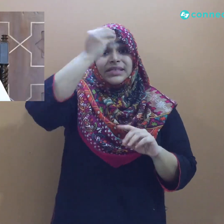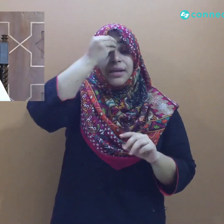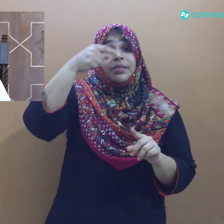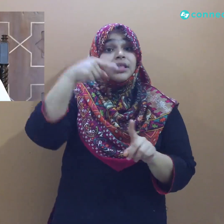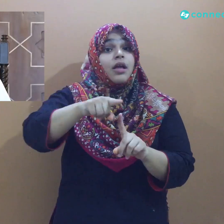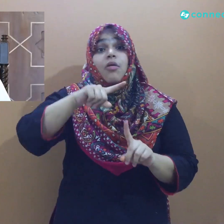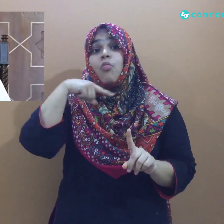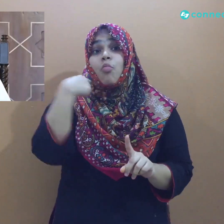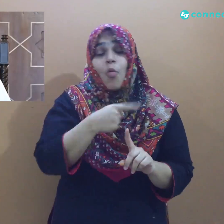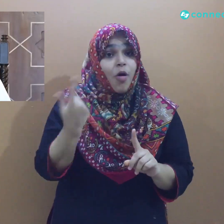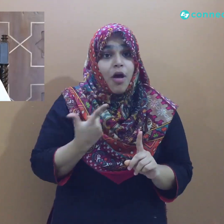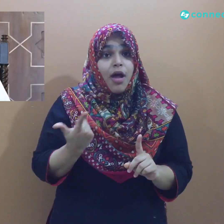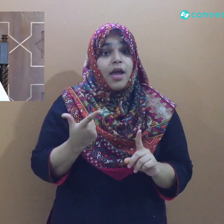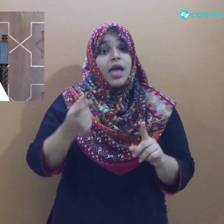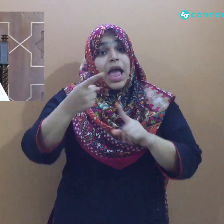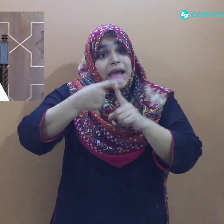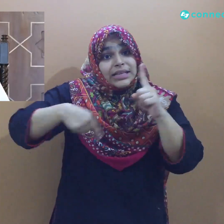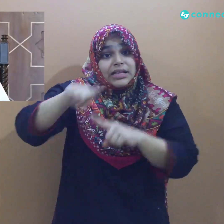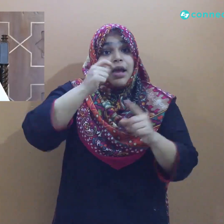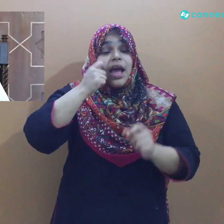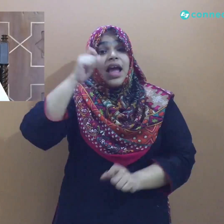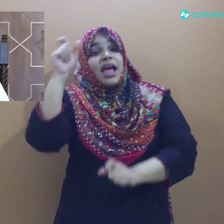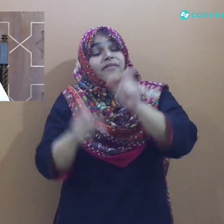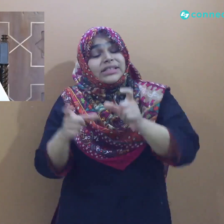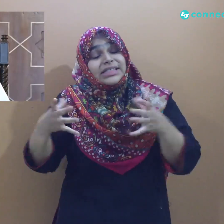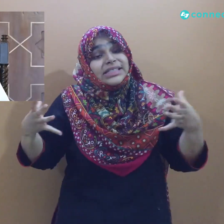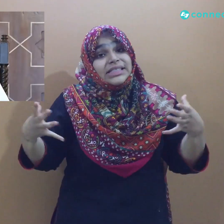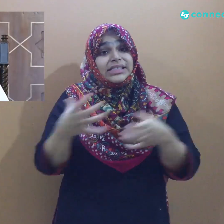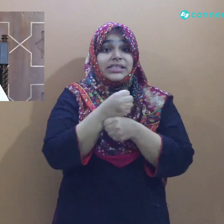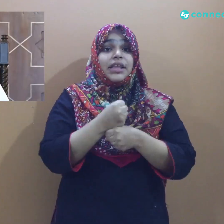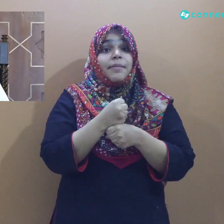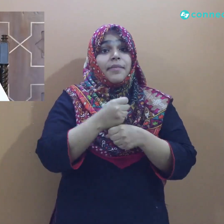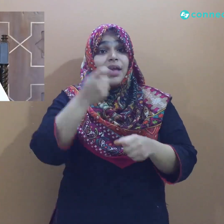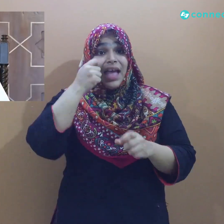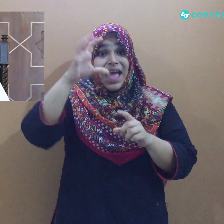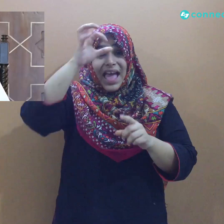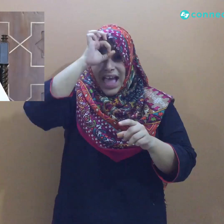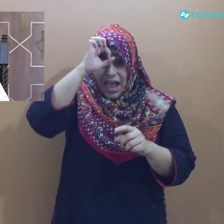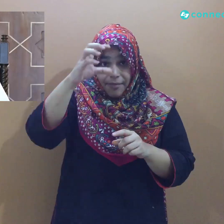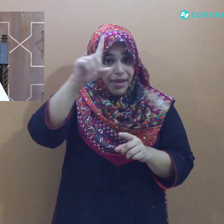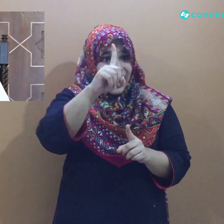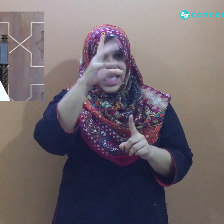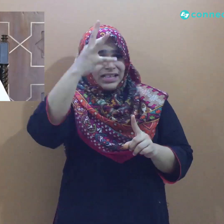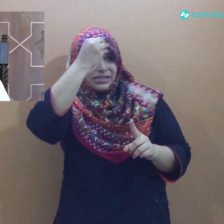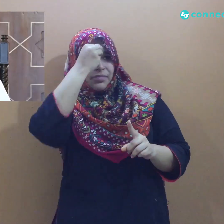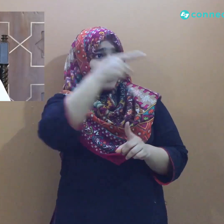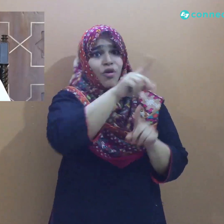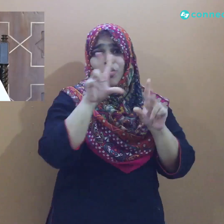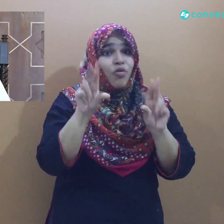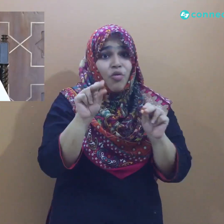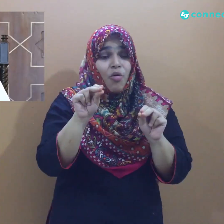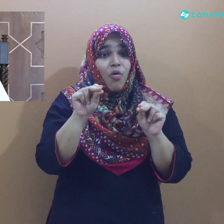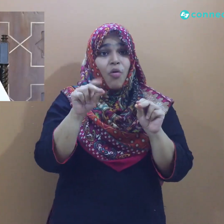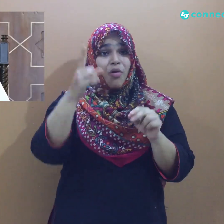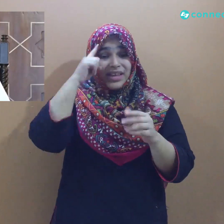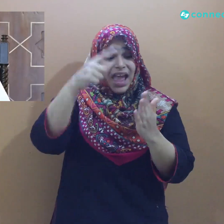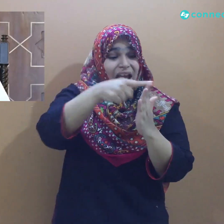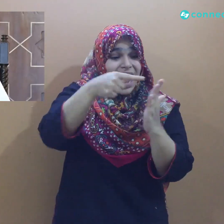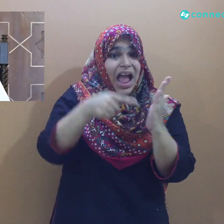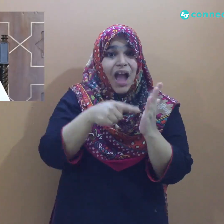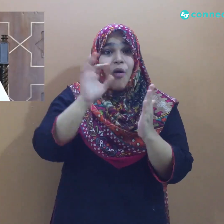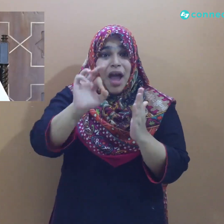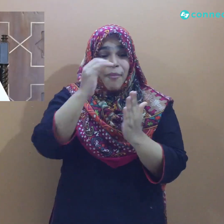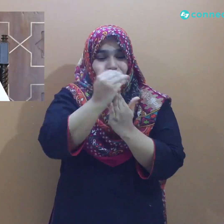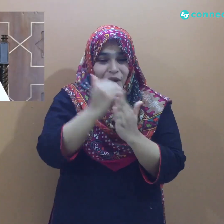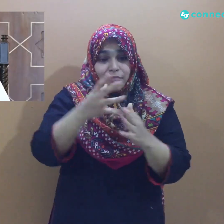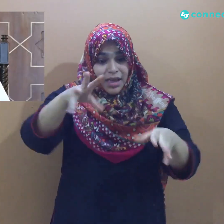داری ہے صرف ہر فرد کی ذمہ داری ہے، یعنی یہ ائمہ کی ذمہ داری اکیلی نہیں ہے، نہ قانون کی ذمہ داری